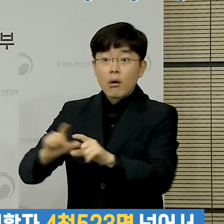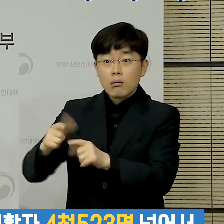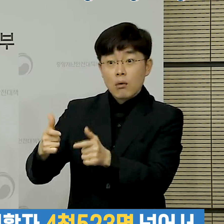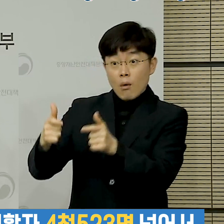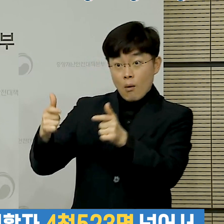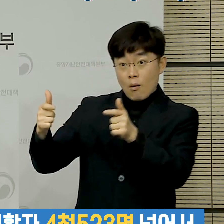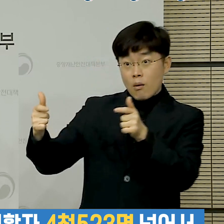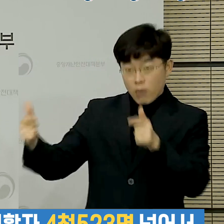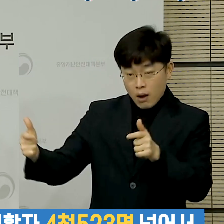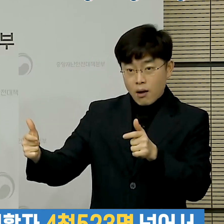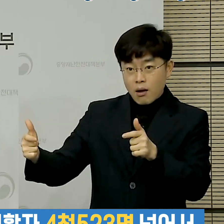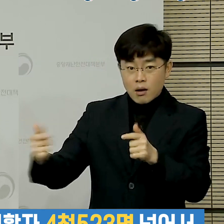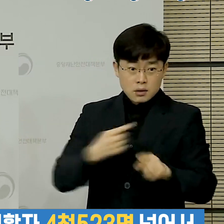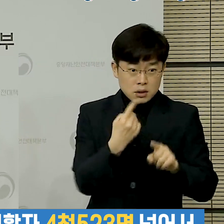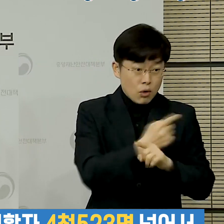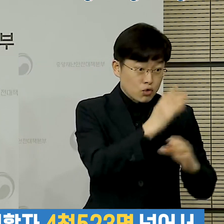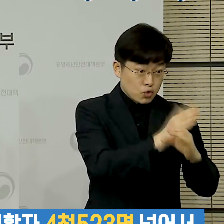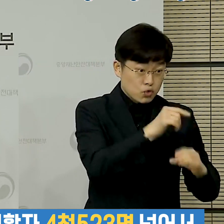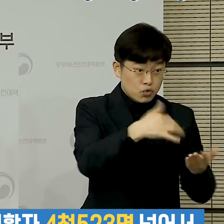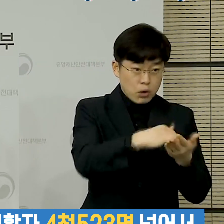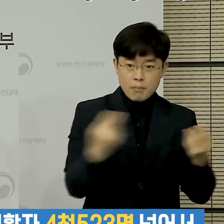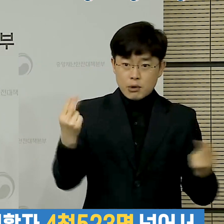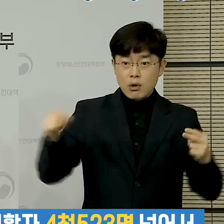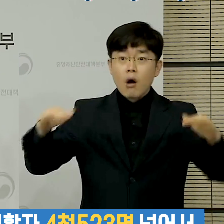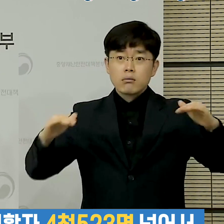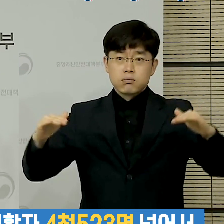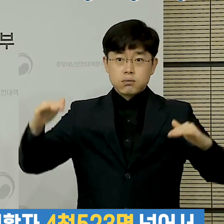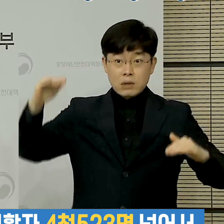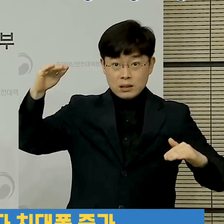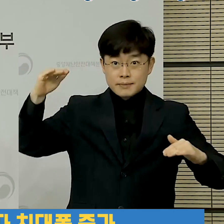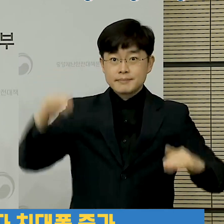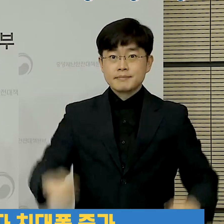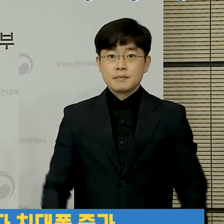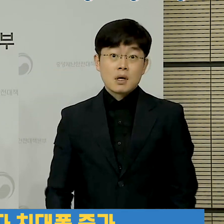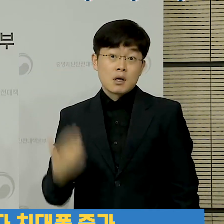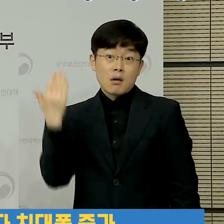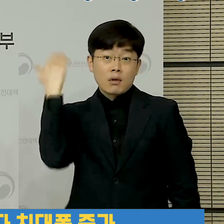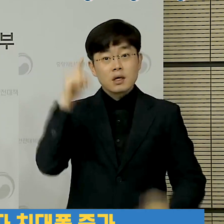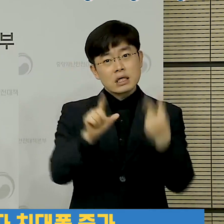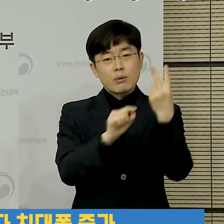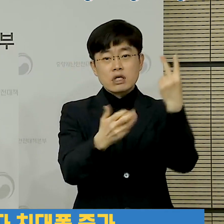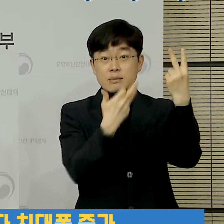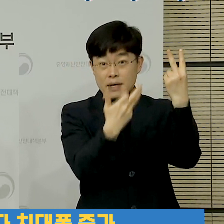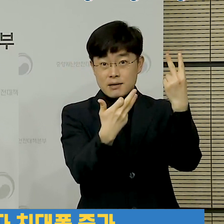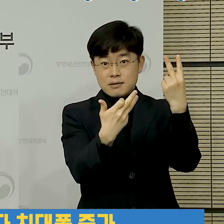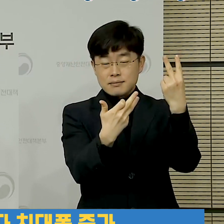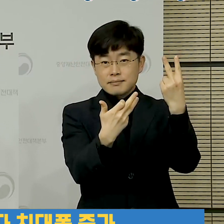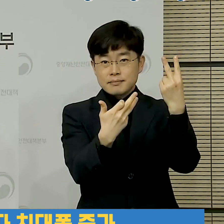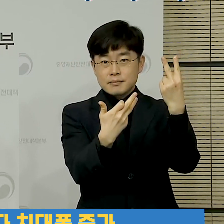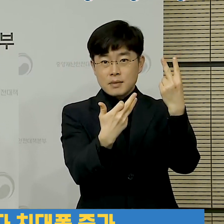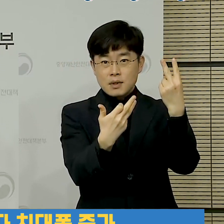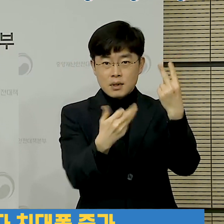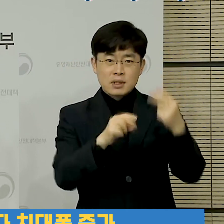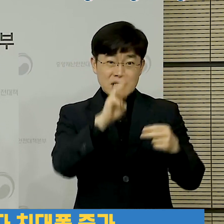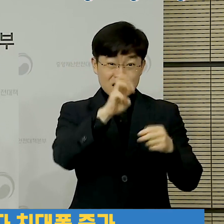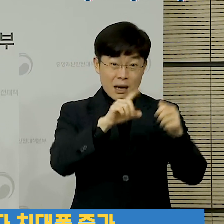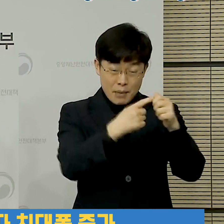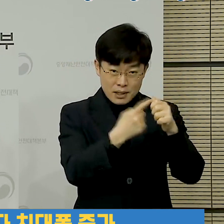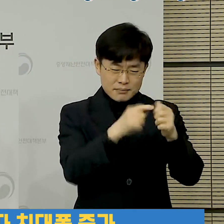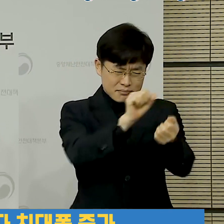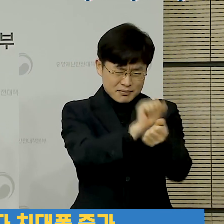치료 중인 확진자 수를 넘어섰습니다. 지난 2월 18일